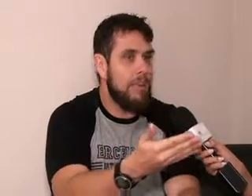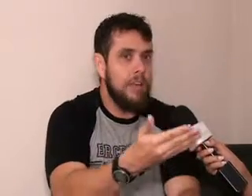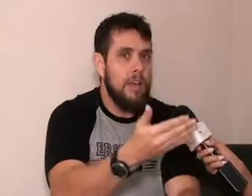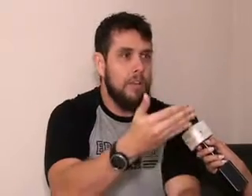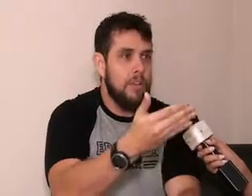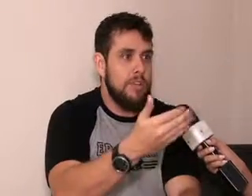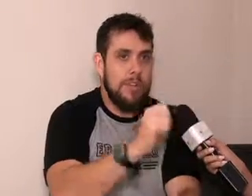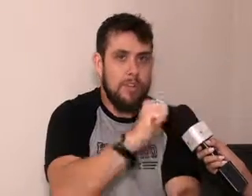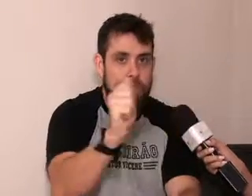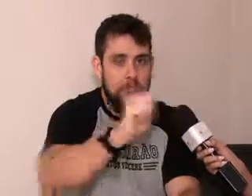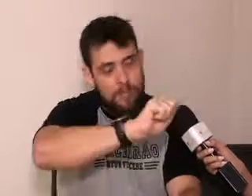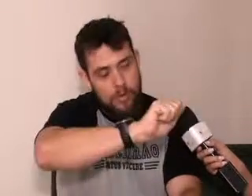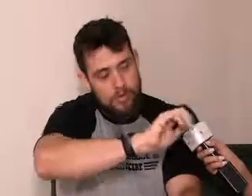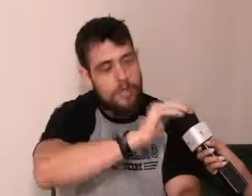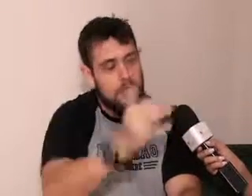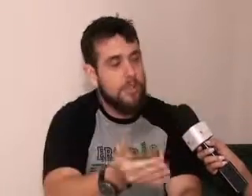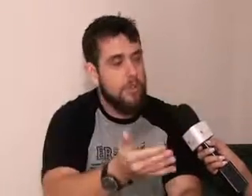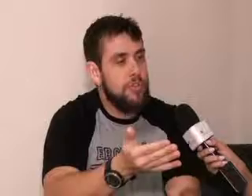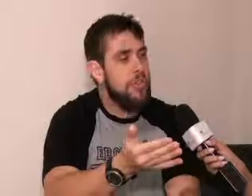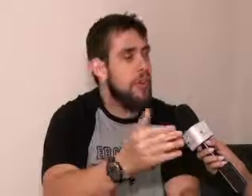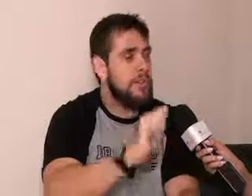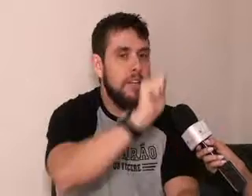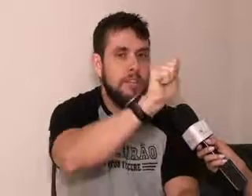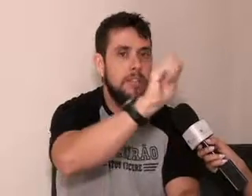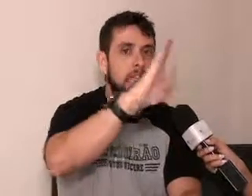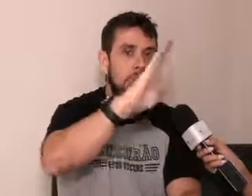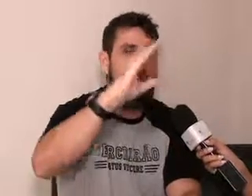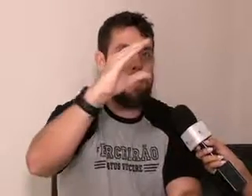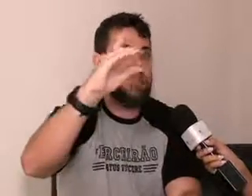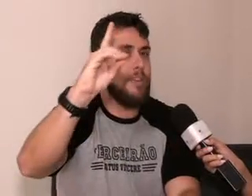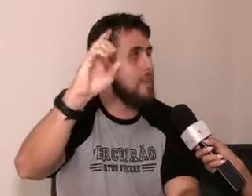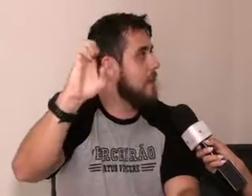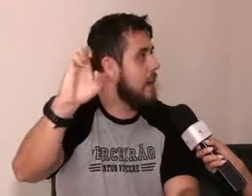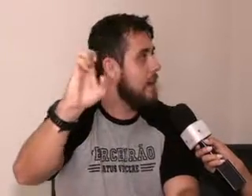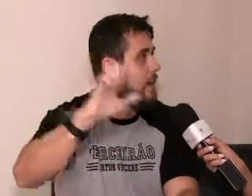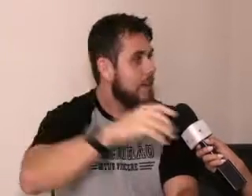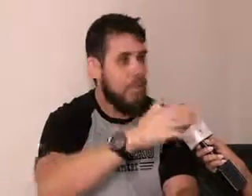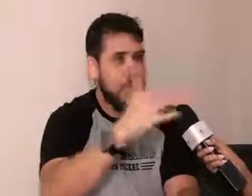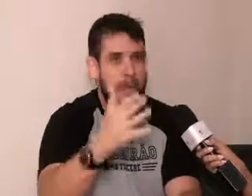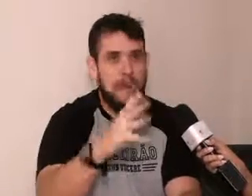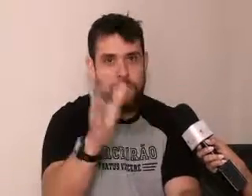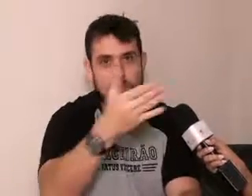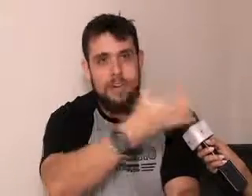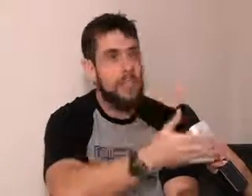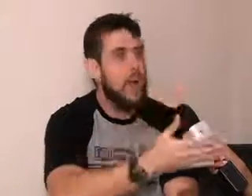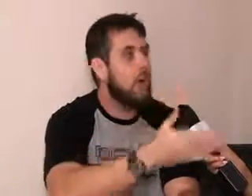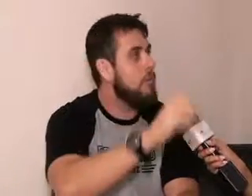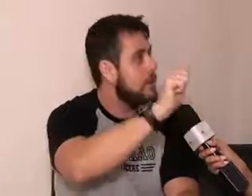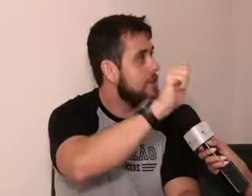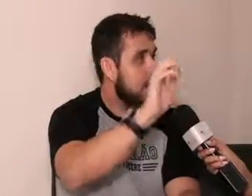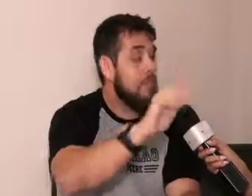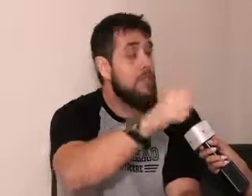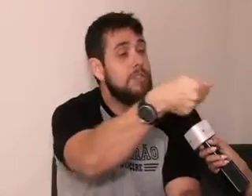palavra, nós usamos a datilogia, né? Que seria as linguagens A, B, C, D, E, que é o mais prático. A gente vai definir algo escrevendo que